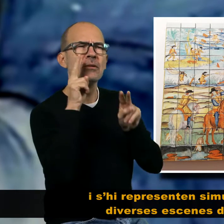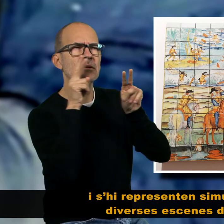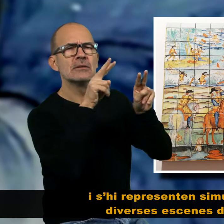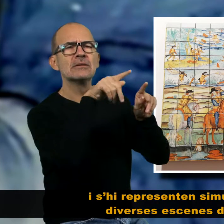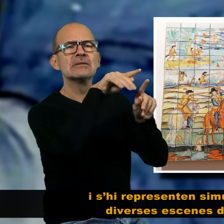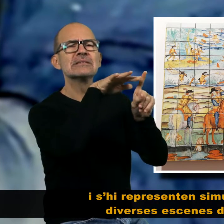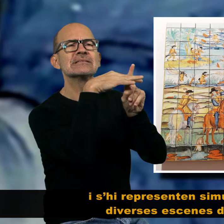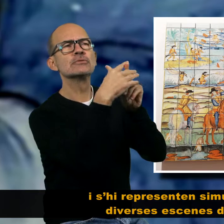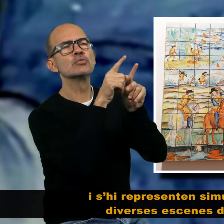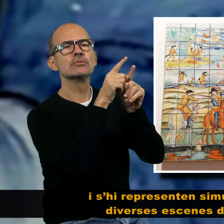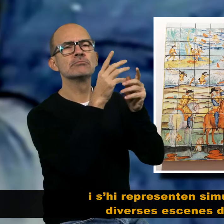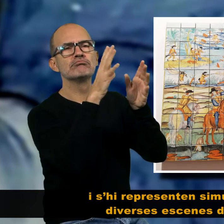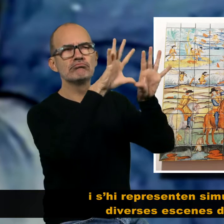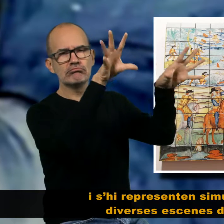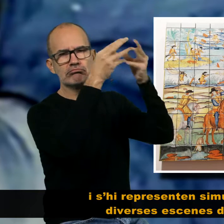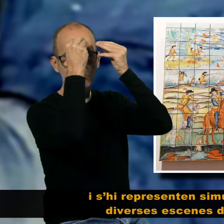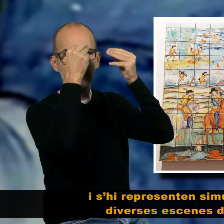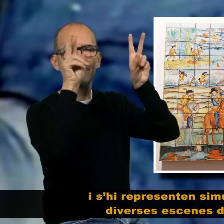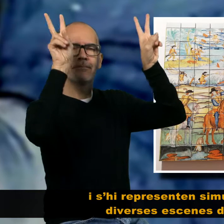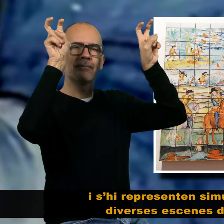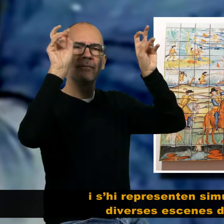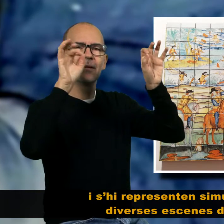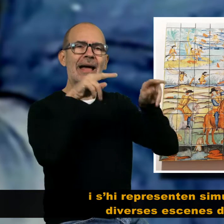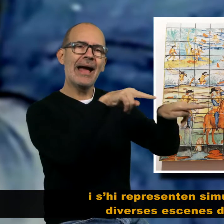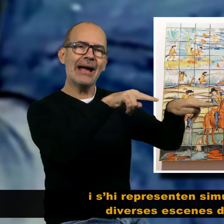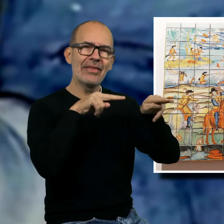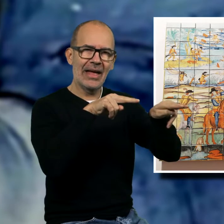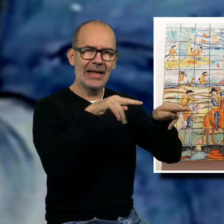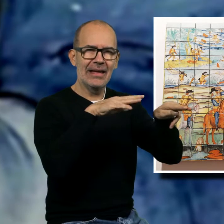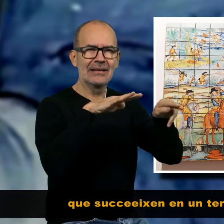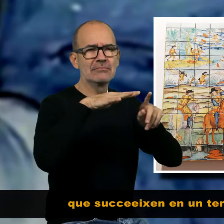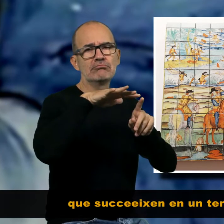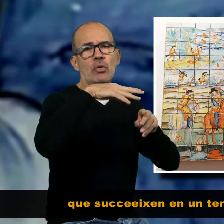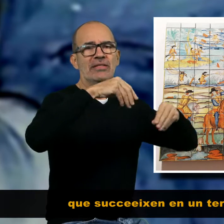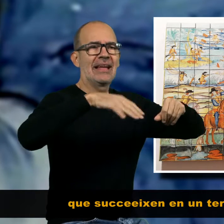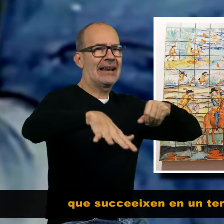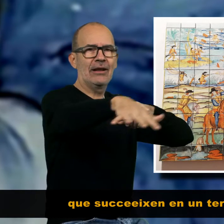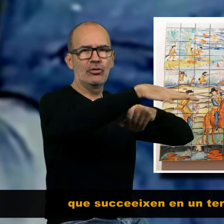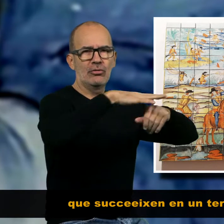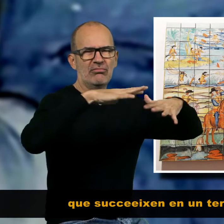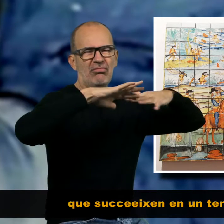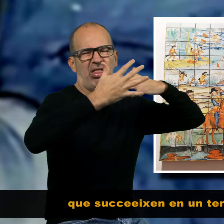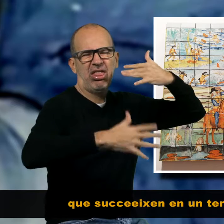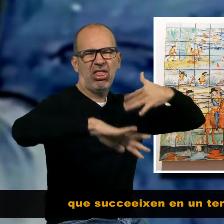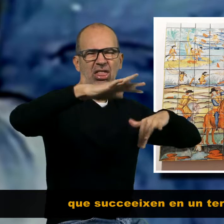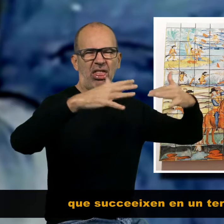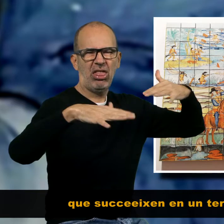s'hi representen simultàniament diverses escenes de cacera que succeeixen en un terreny pantanós.